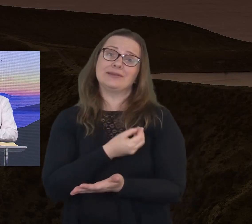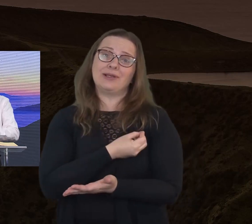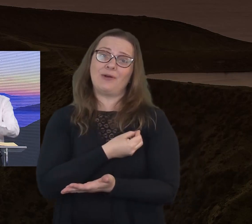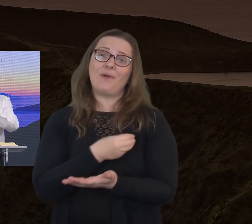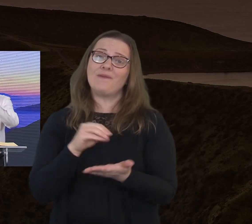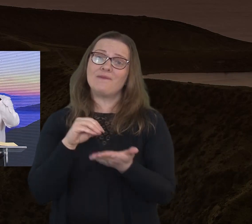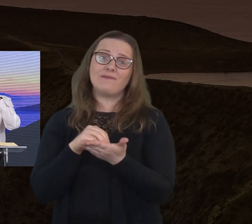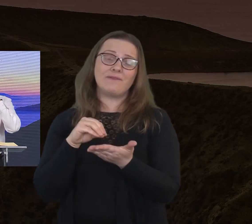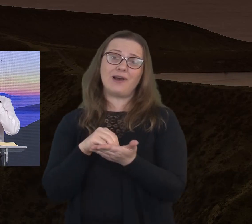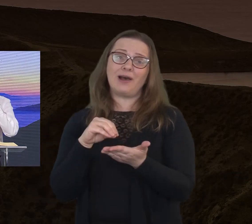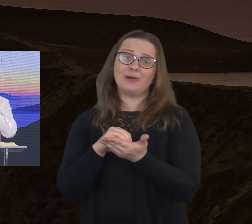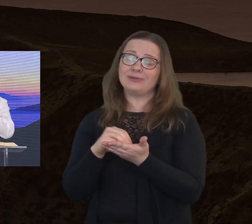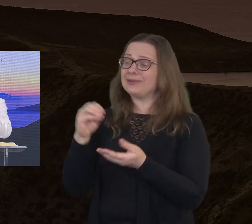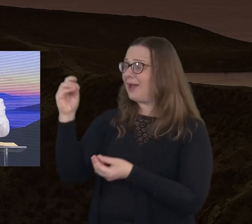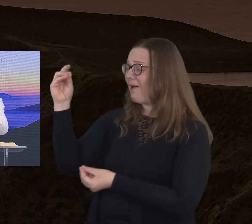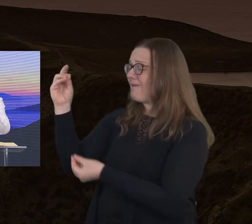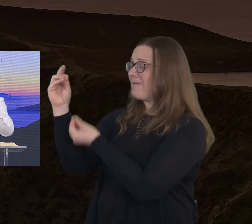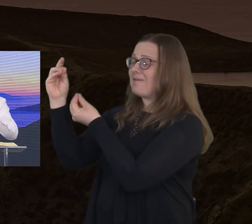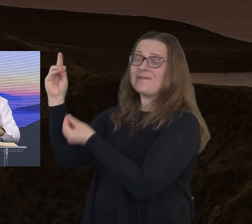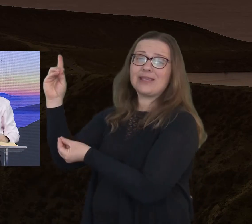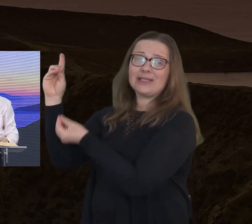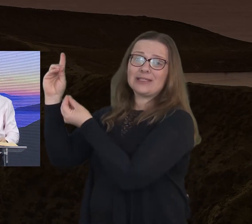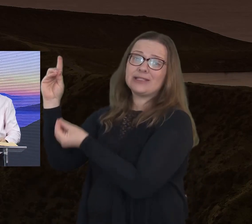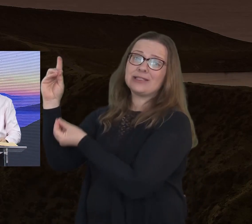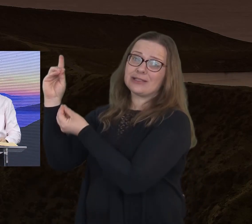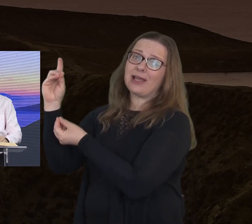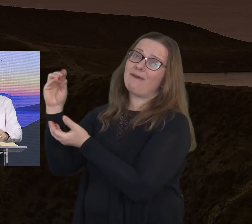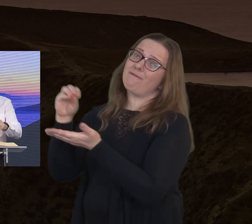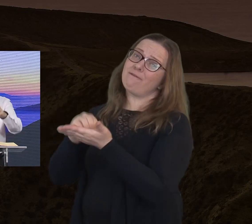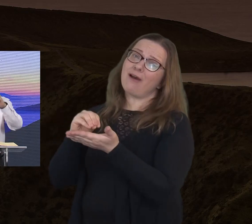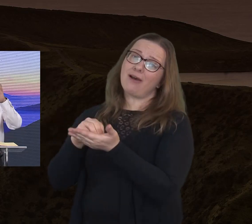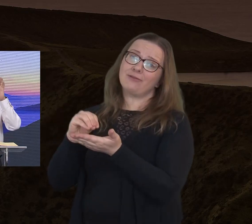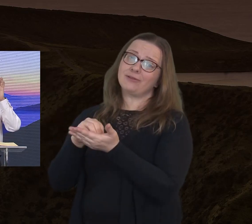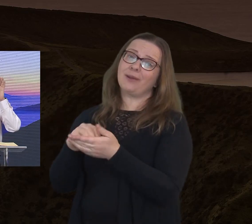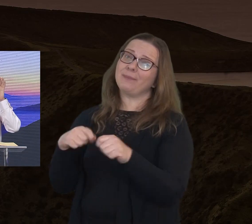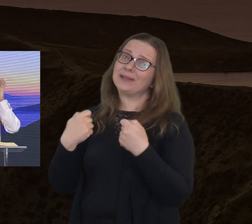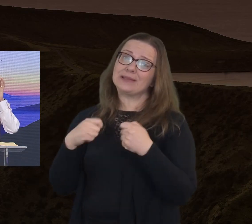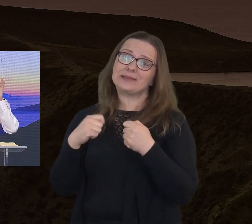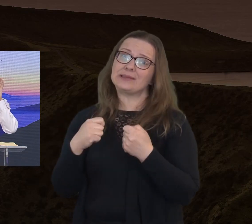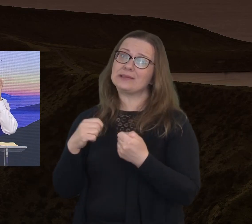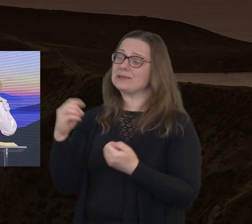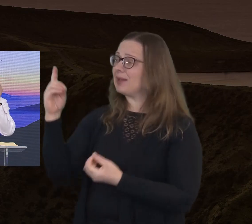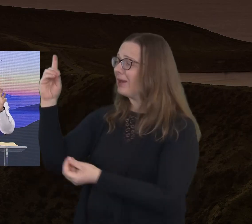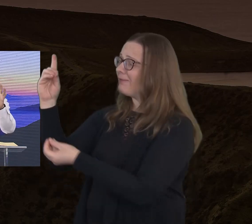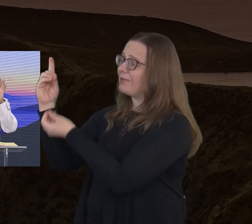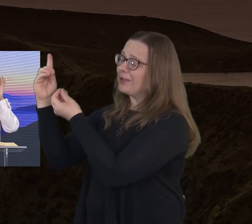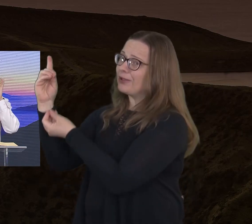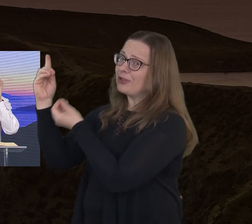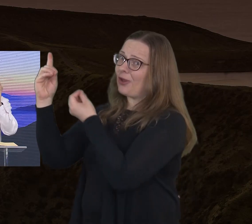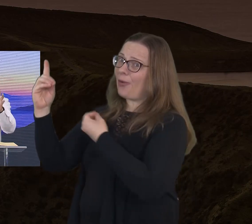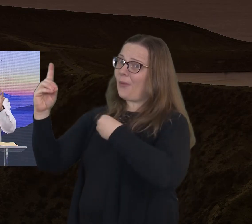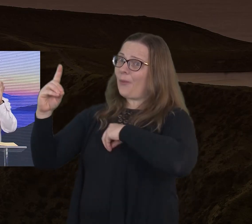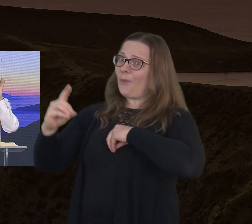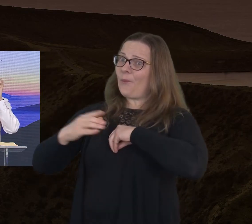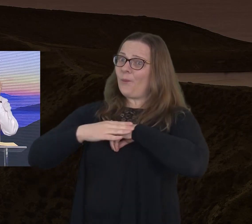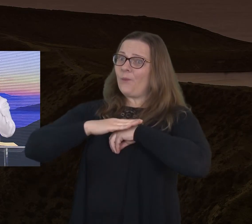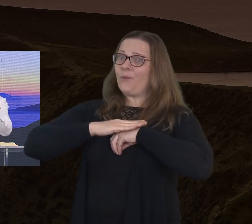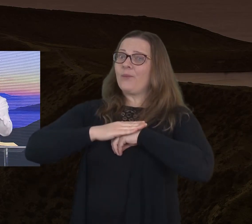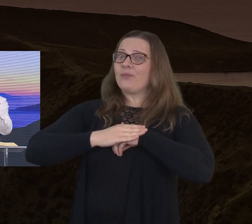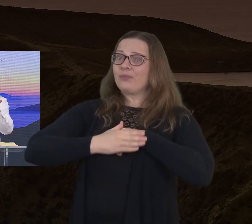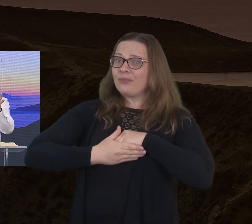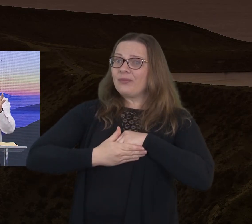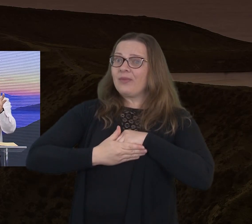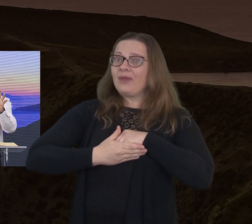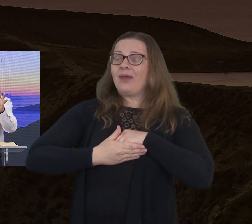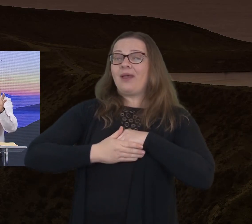palavra é para reconciliar sua alma com Deus, reconciliar, né, a sua mente, vontade,